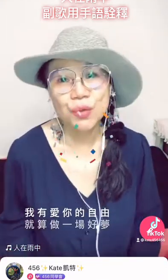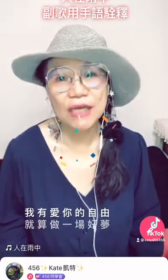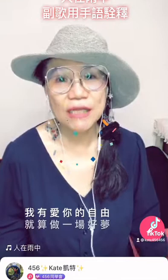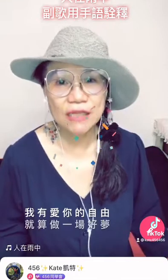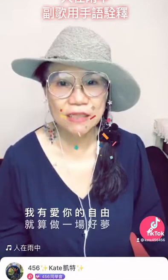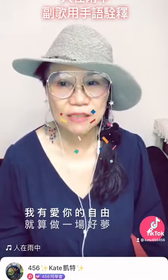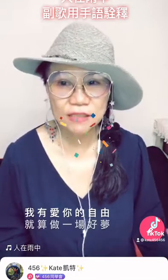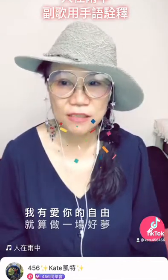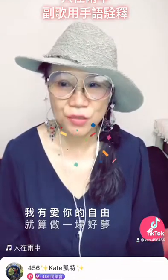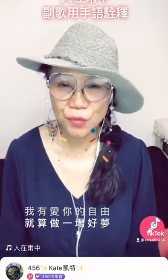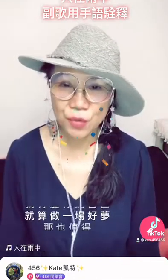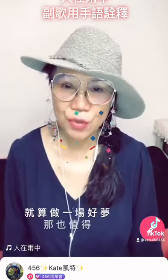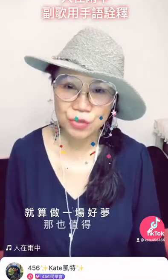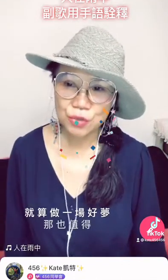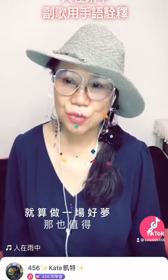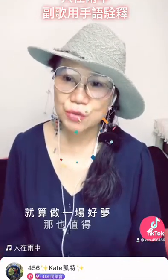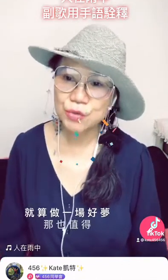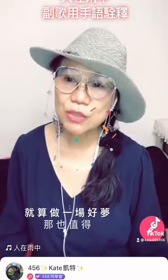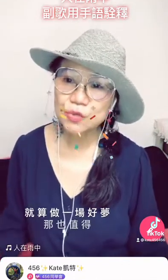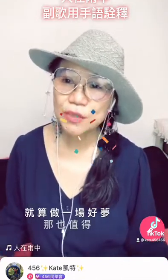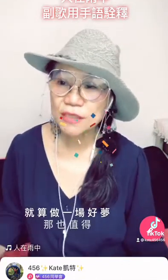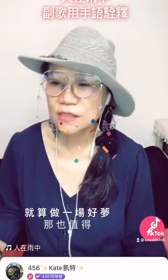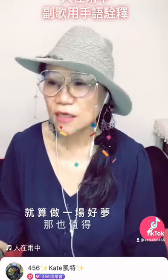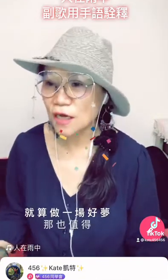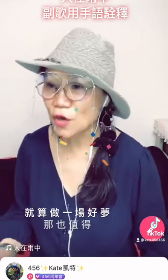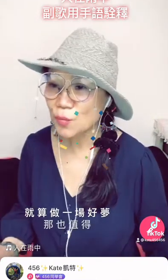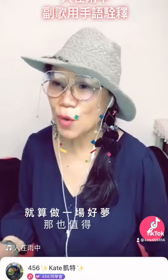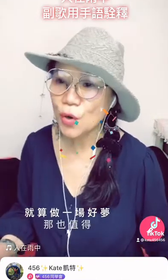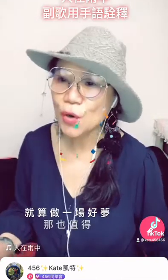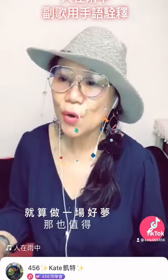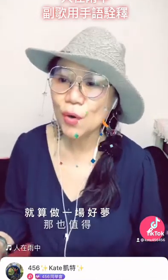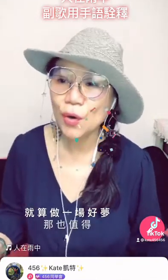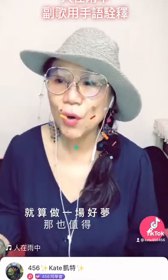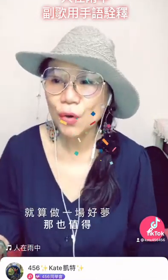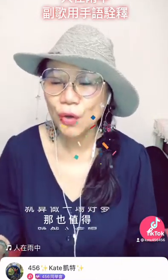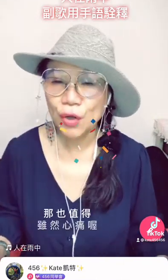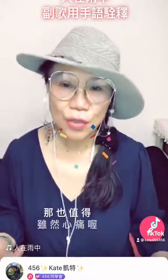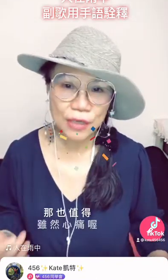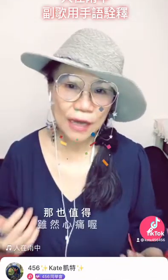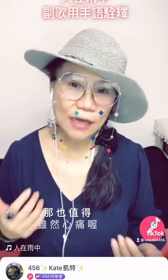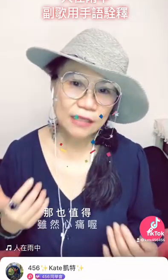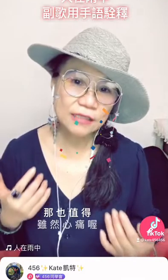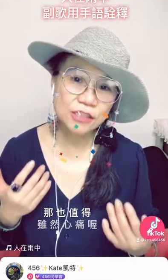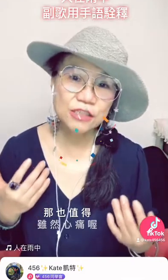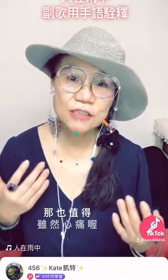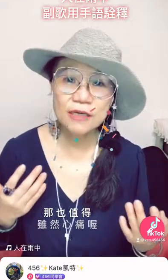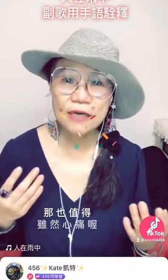你的自由，就算做一场好梦，那也值得